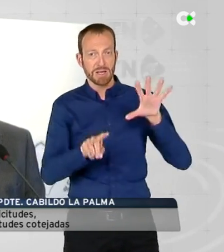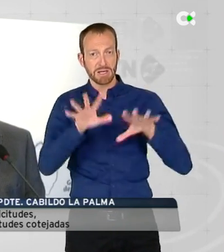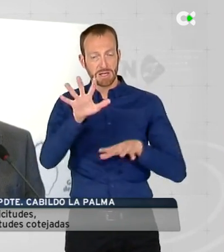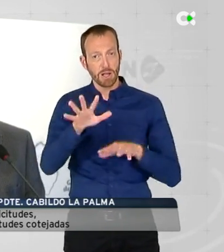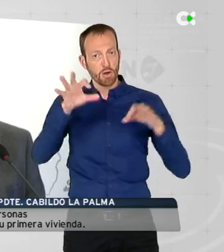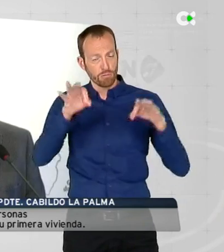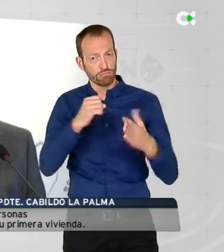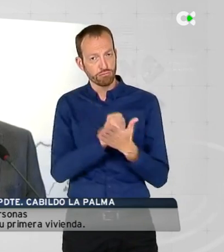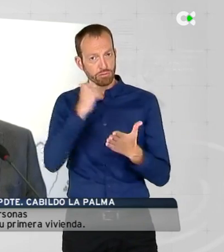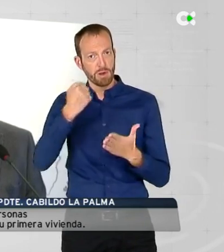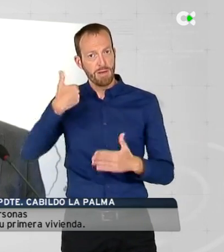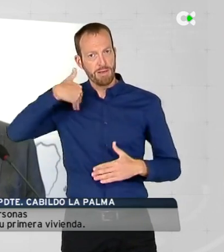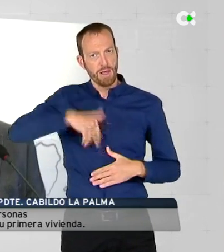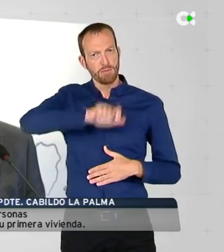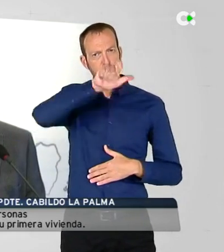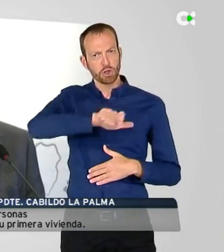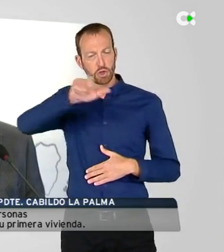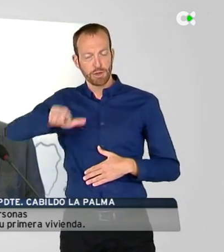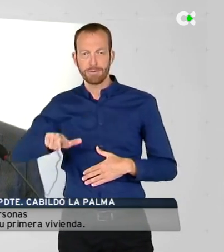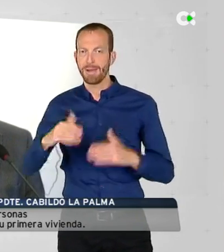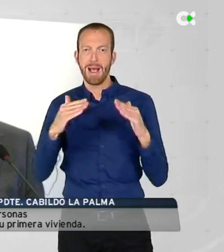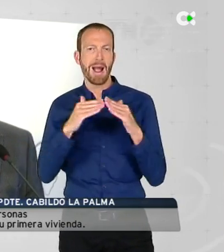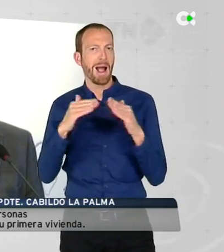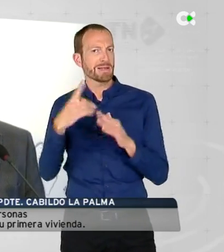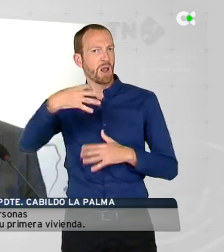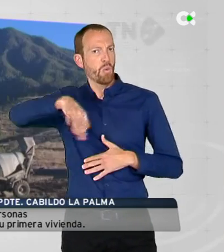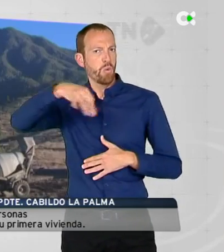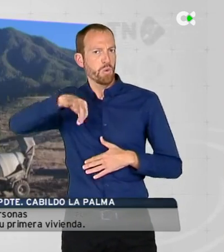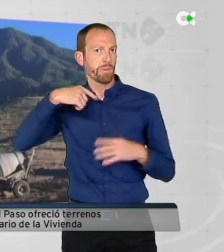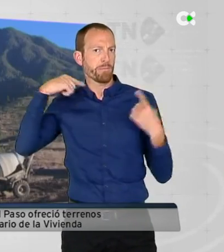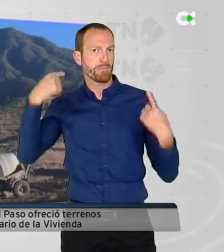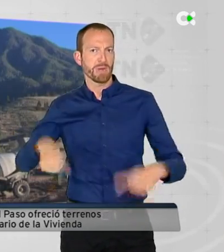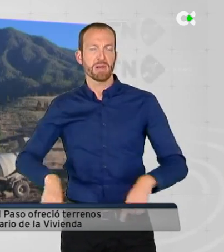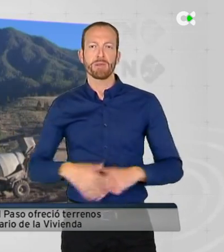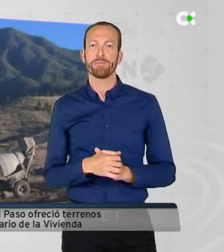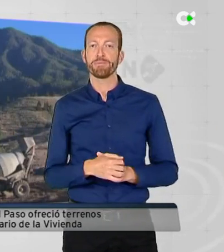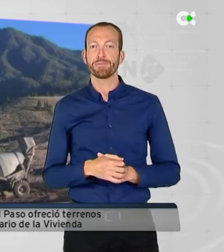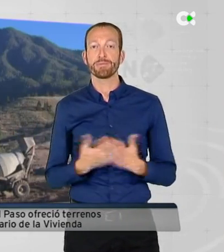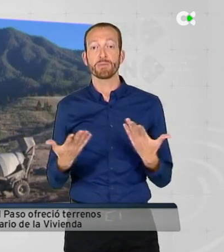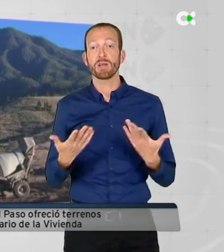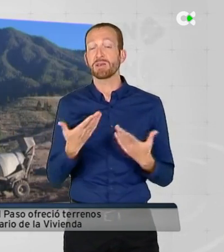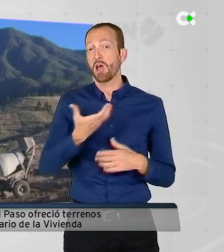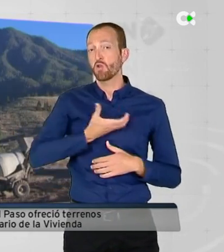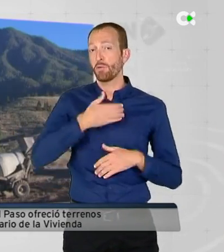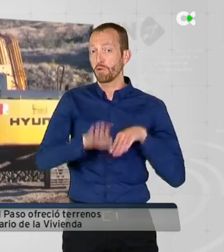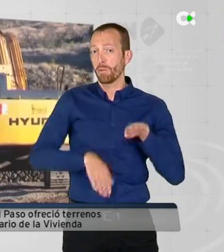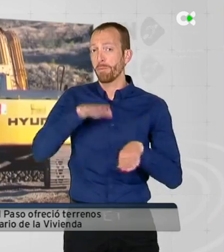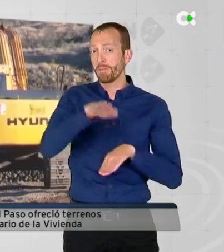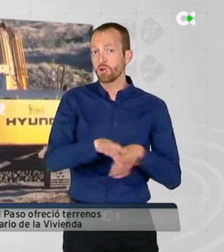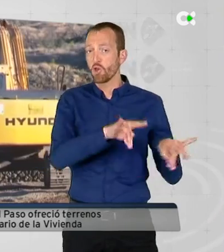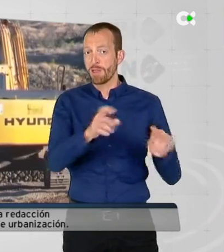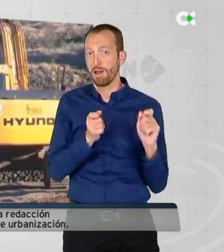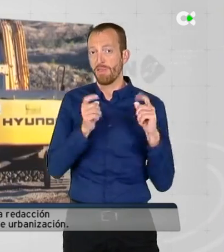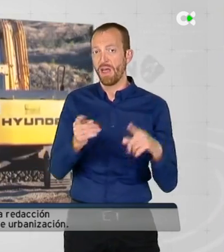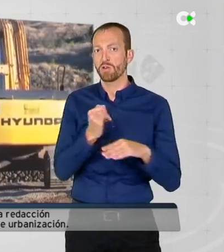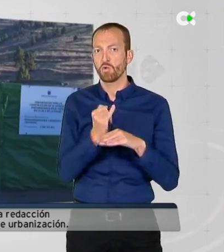cotejadas de personas que han perdido su primera vivienda. El Ayuntamiento del Paso ofreció terrenos y el Instituto Canario